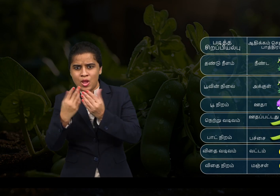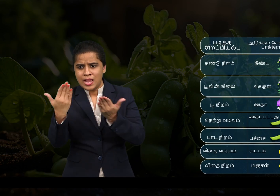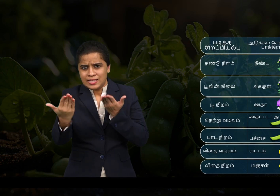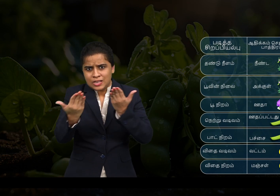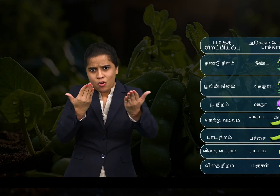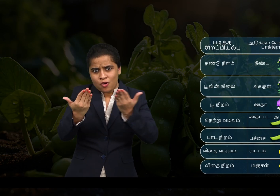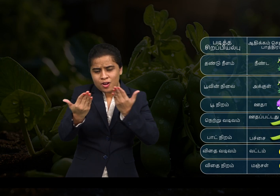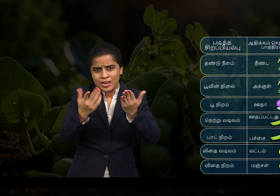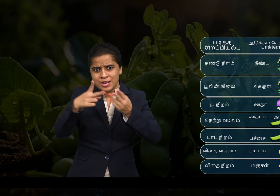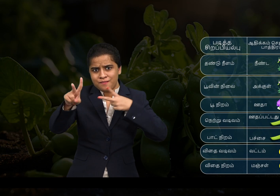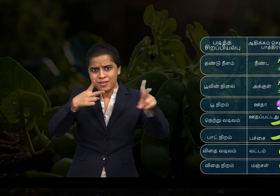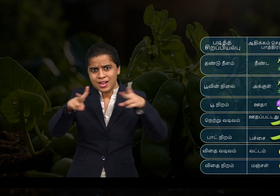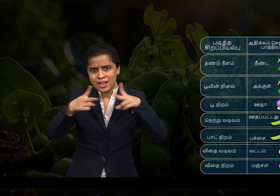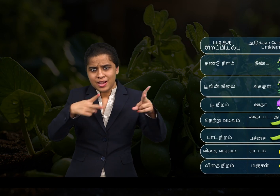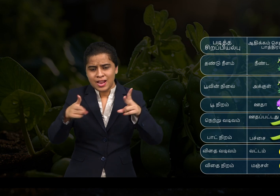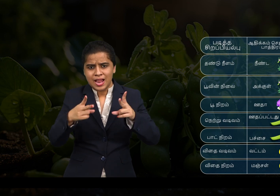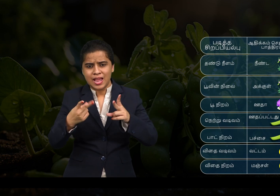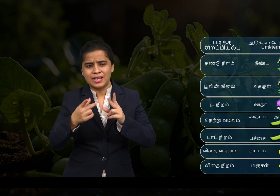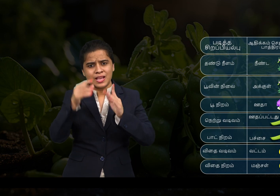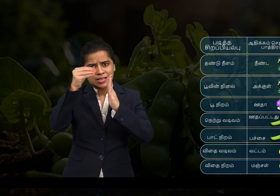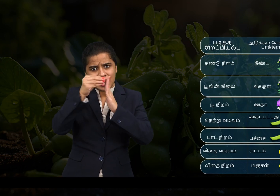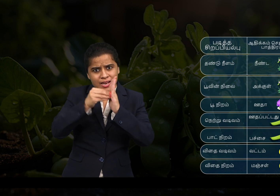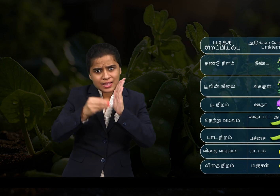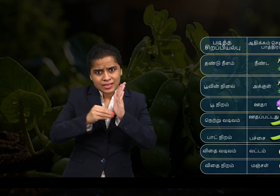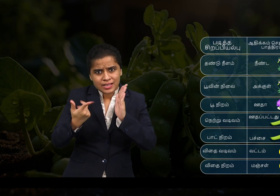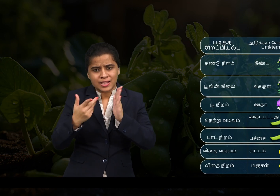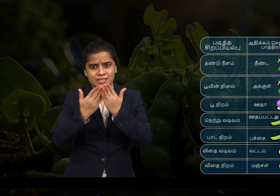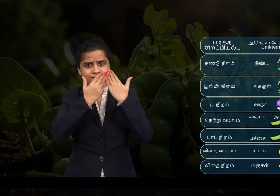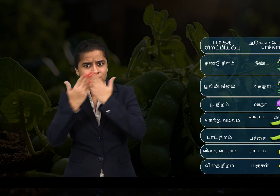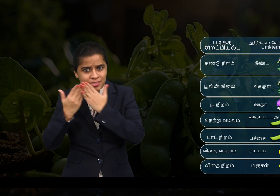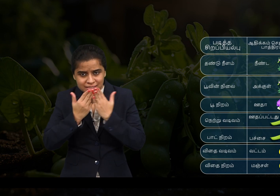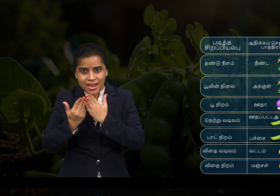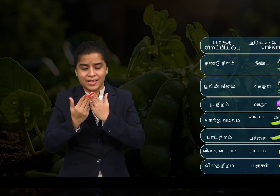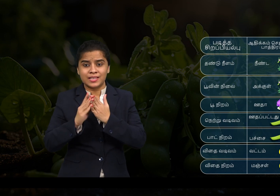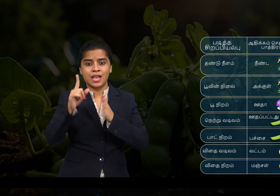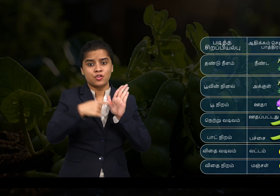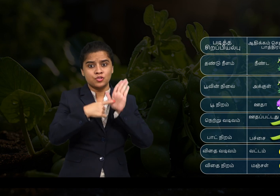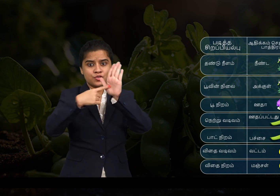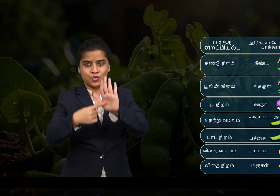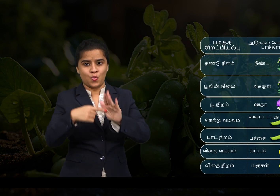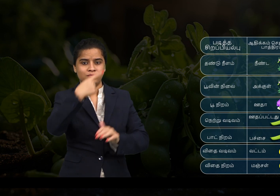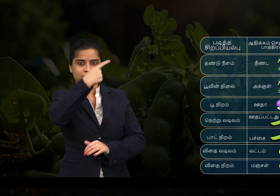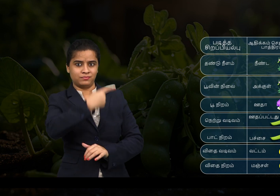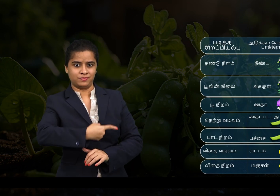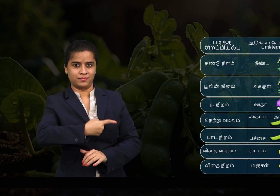தனது ஆய்வுக்காக 7 ஜோடி மாறுபட்ட பண்புகளை தேர்ந்தெடுத்திருந்தார்.